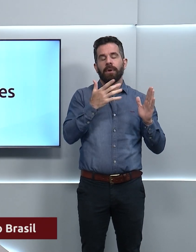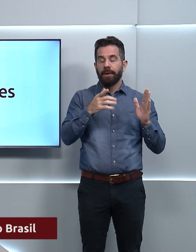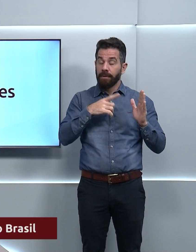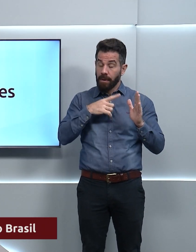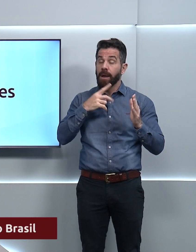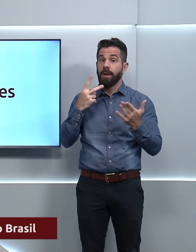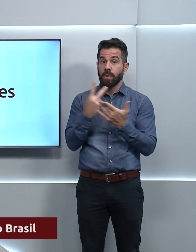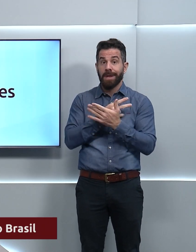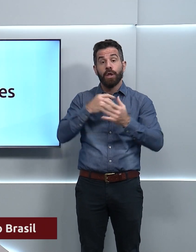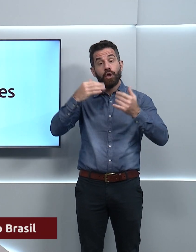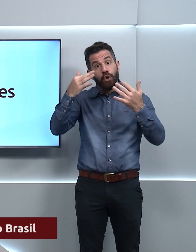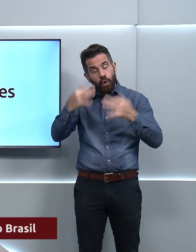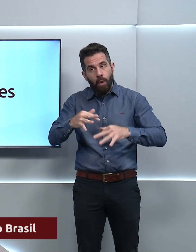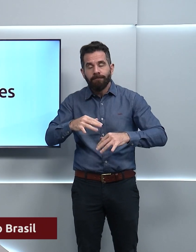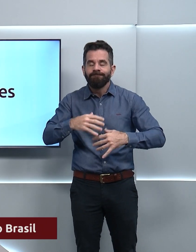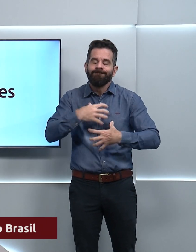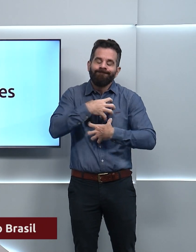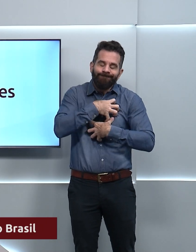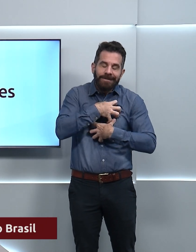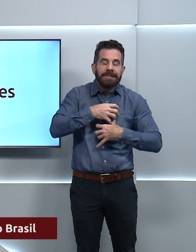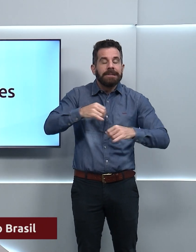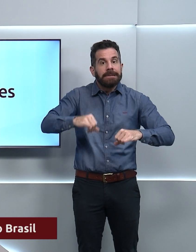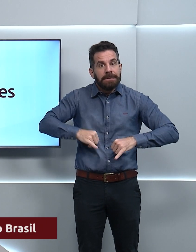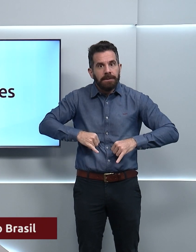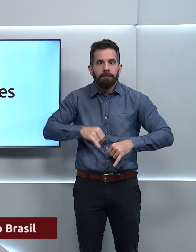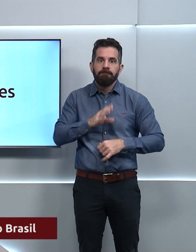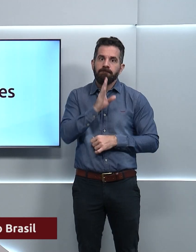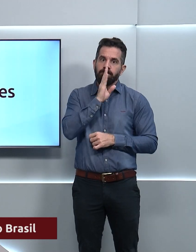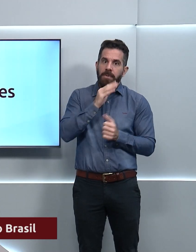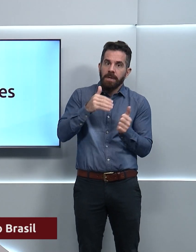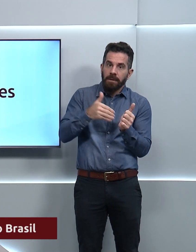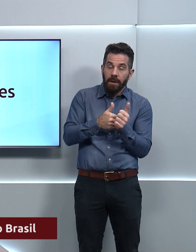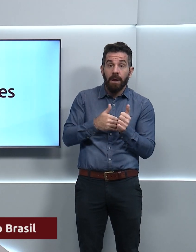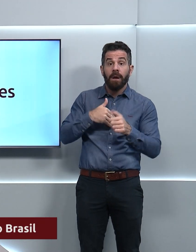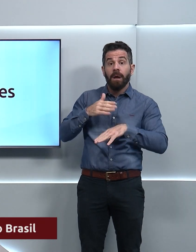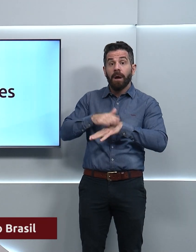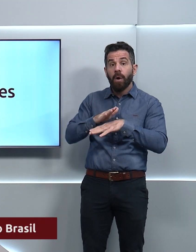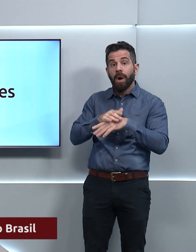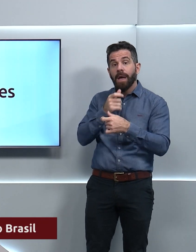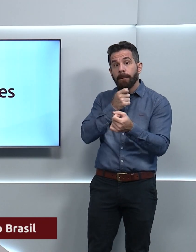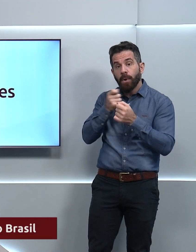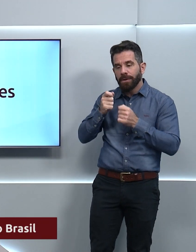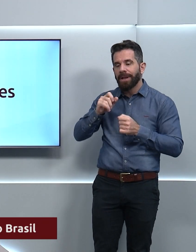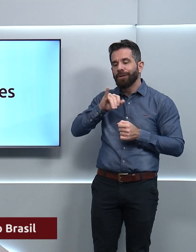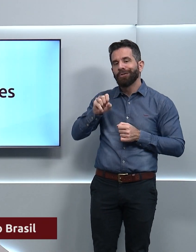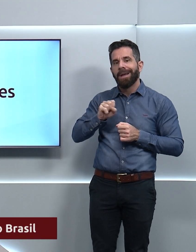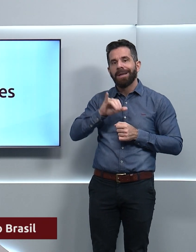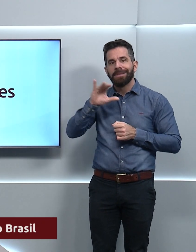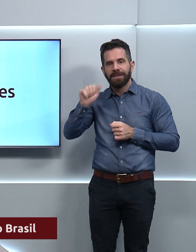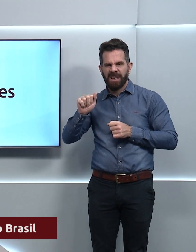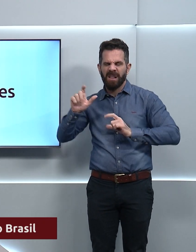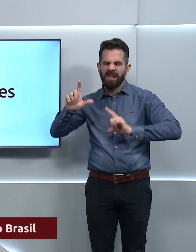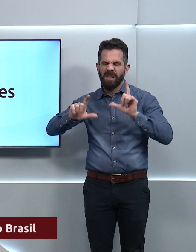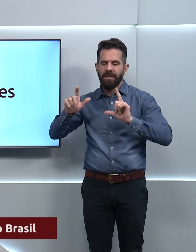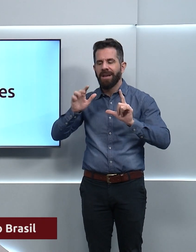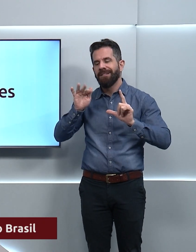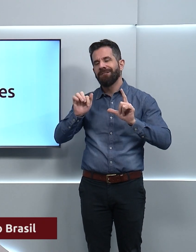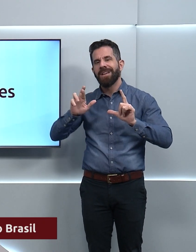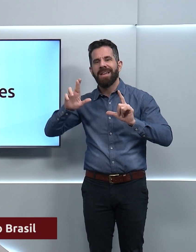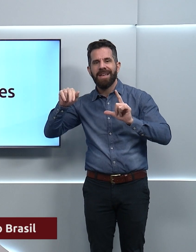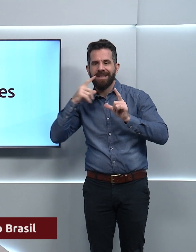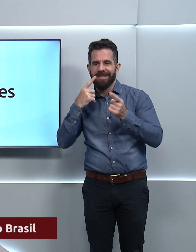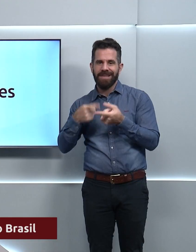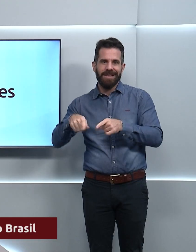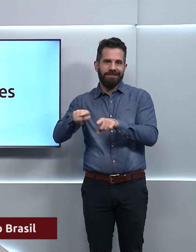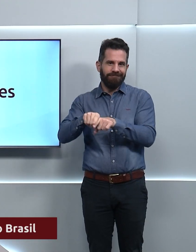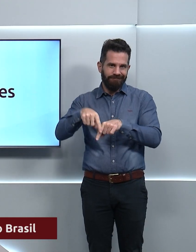pela coragem de quem decide romper o medo. Na reportagem de Jéssica Campos, também da TV Feira, a emissora afiliada